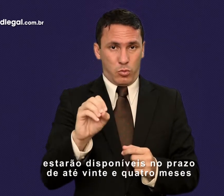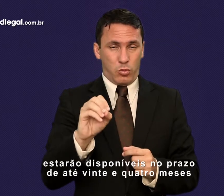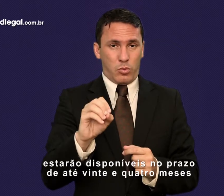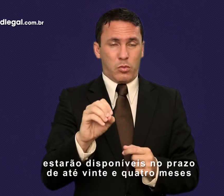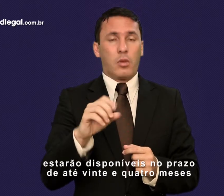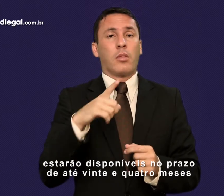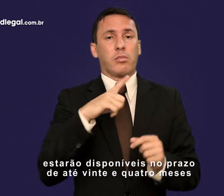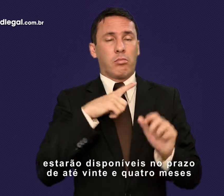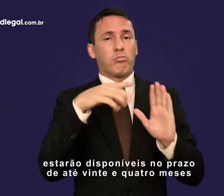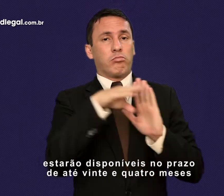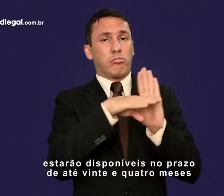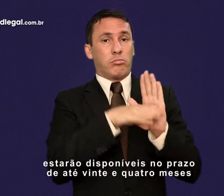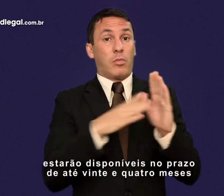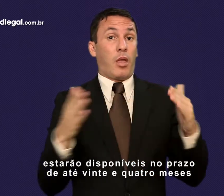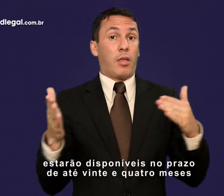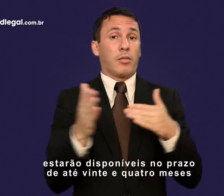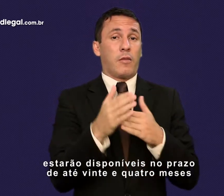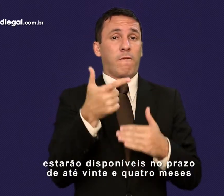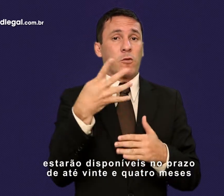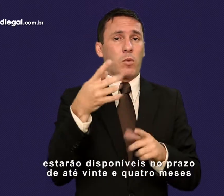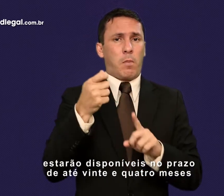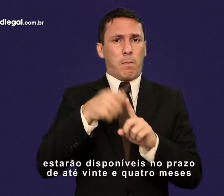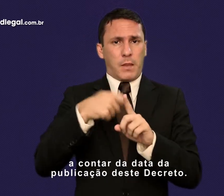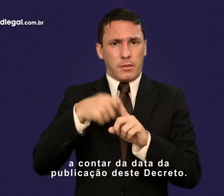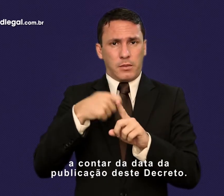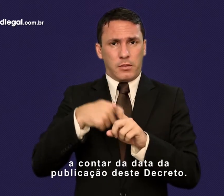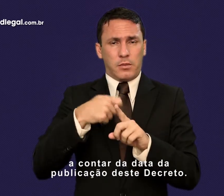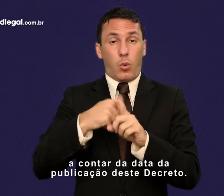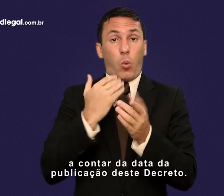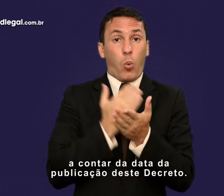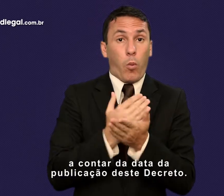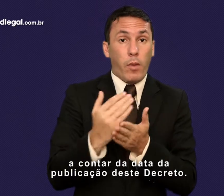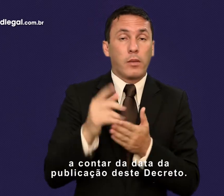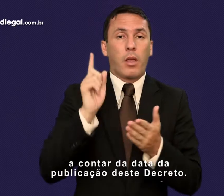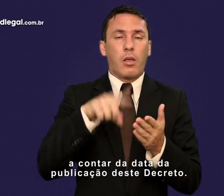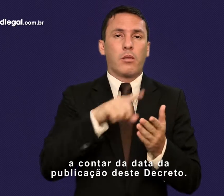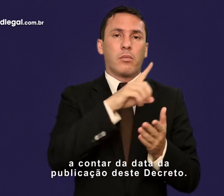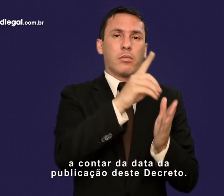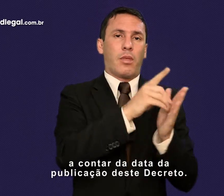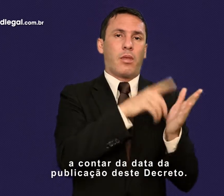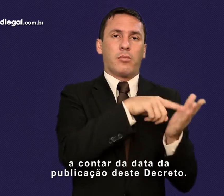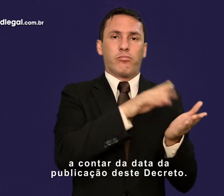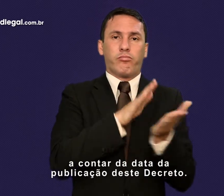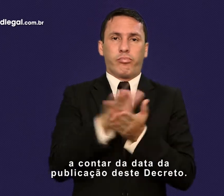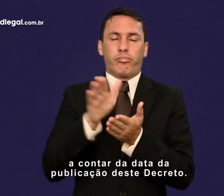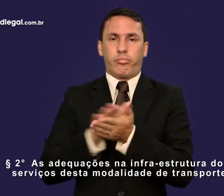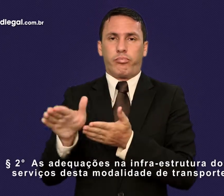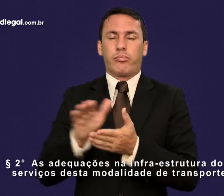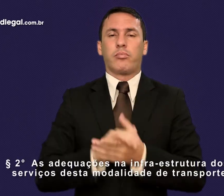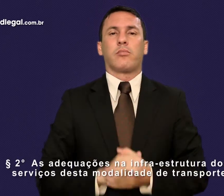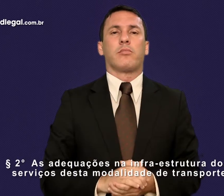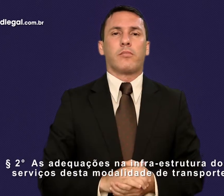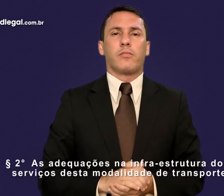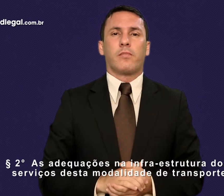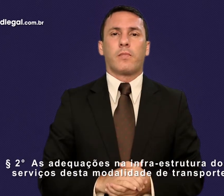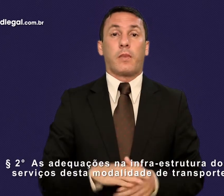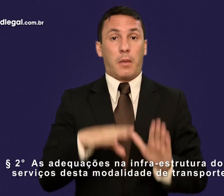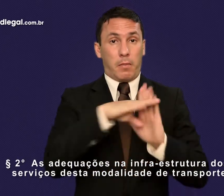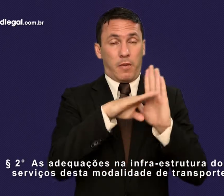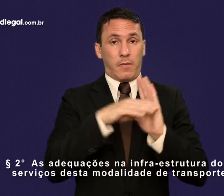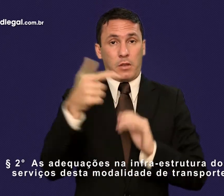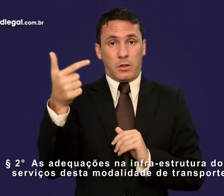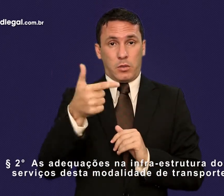Industrial, estarão disponíveis no prazo de até 24 meses a contar da data da publicação deste decreto. Parágrafo